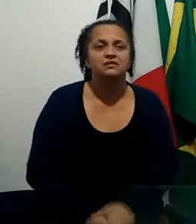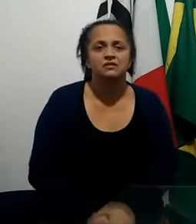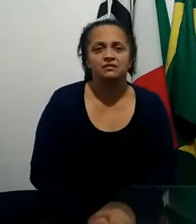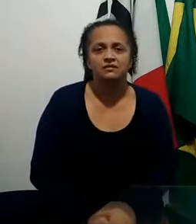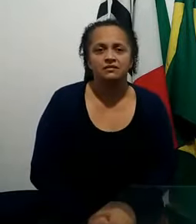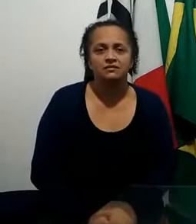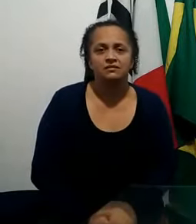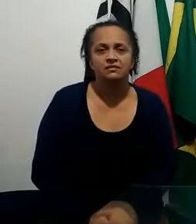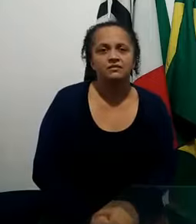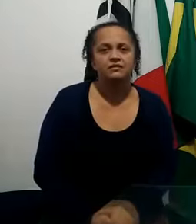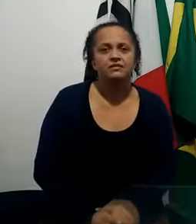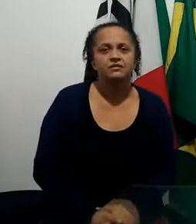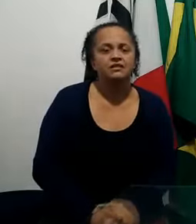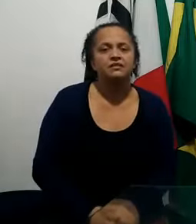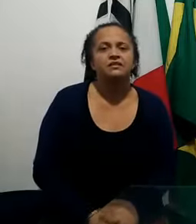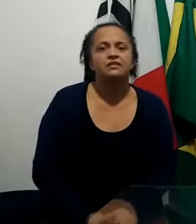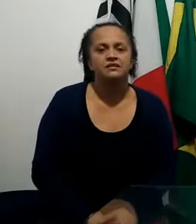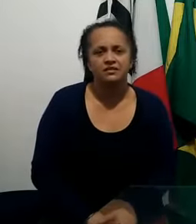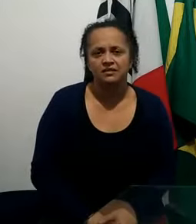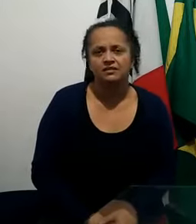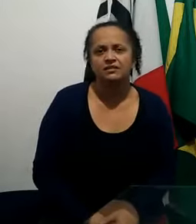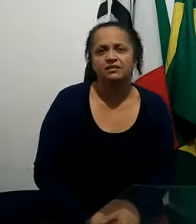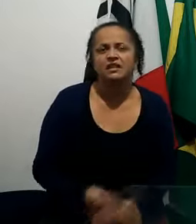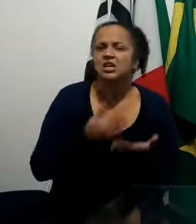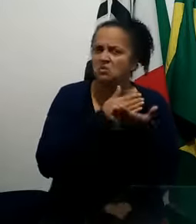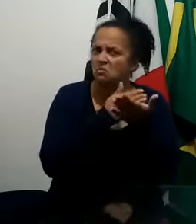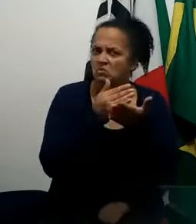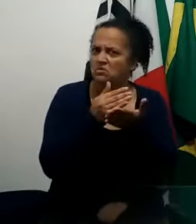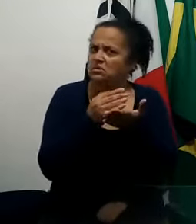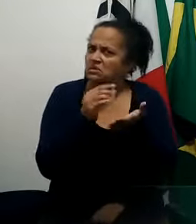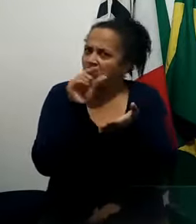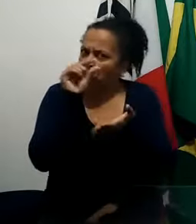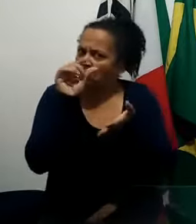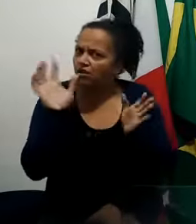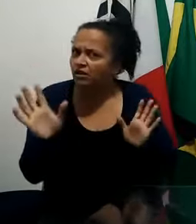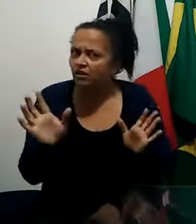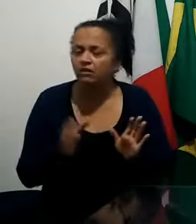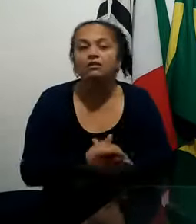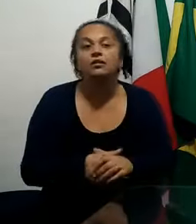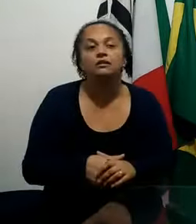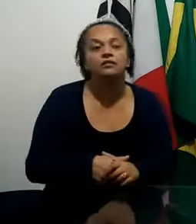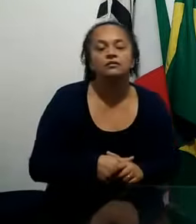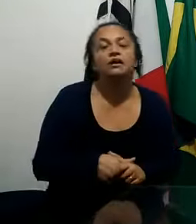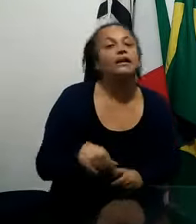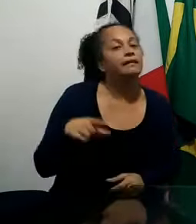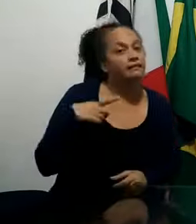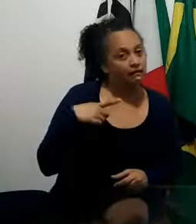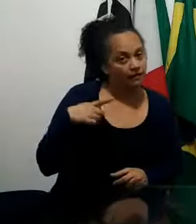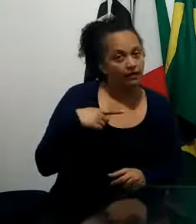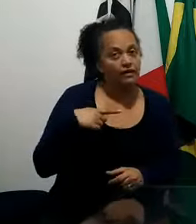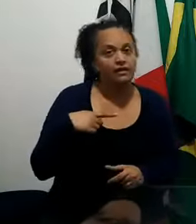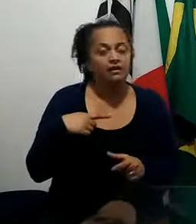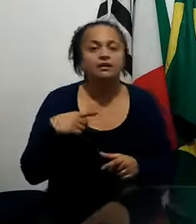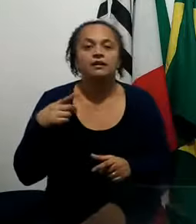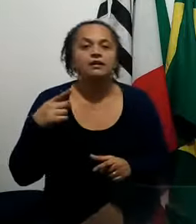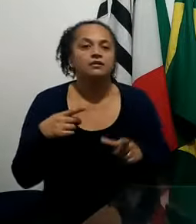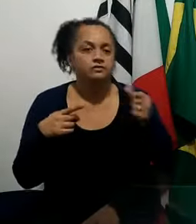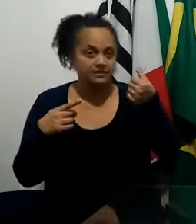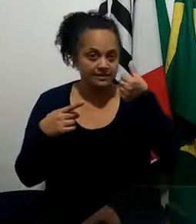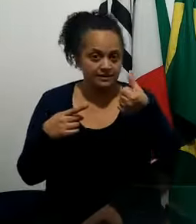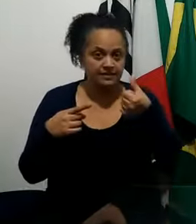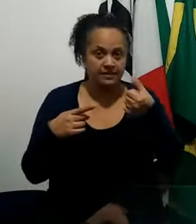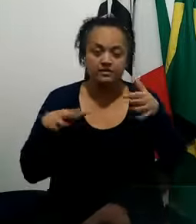ai apenas, hein? Tem os outros ais que estão por vir. Aí vem a 6ª trombeta.